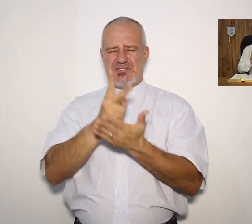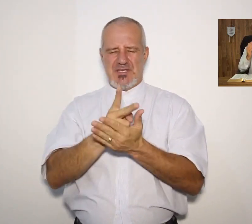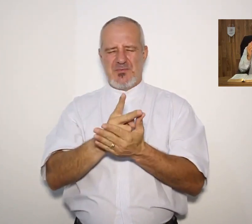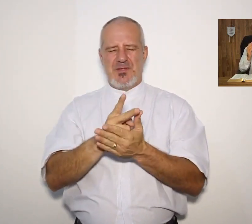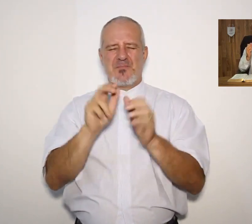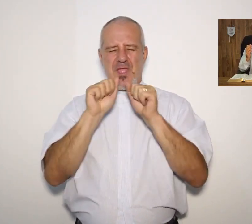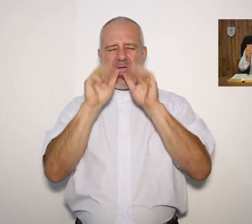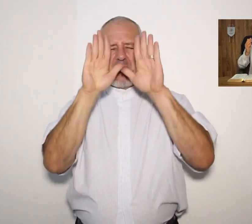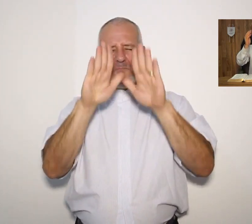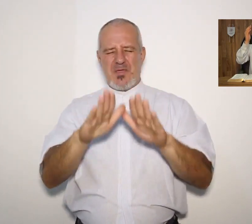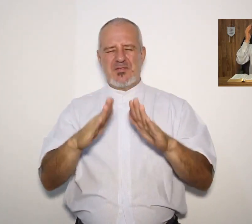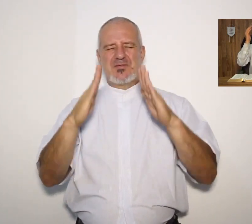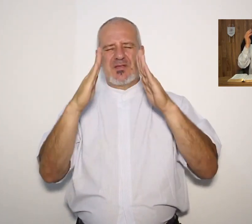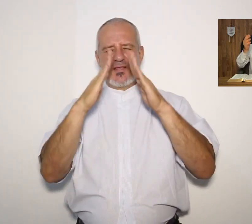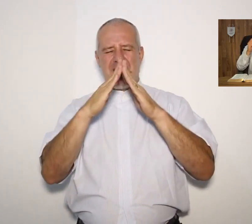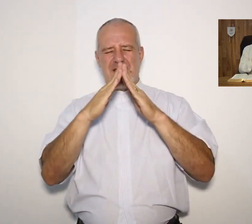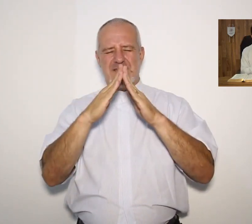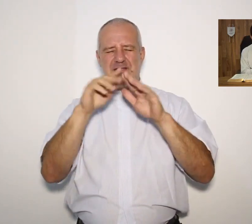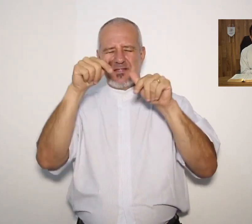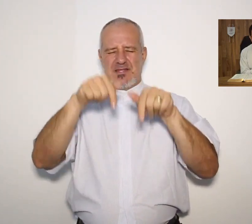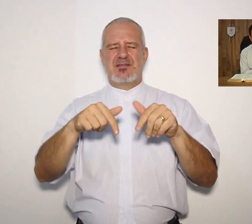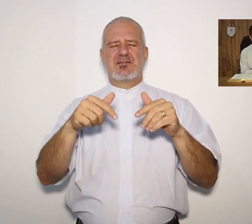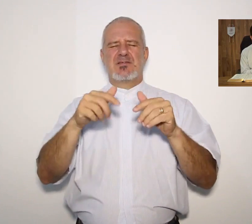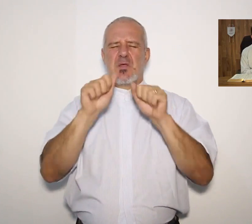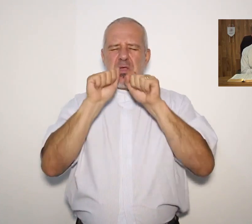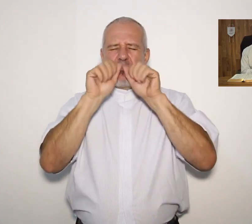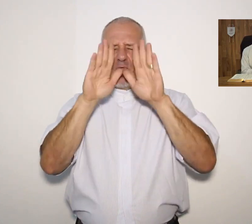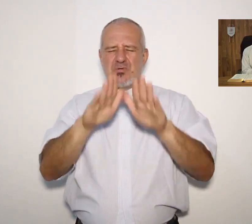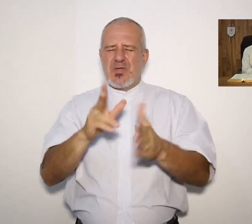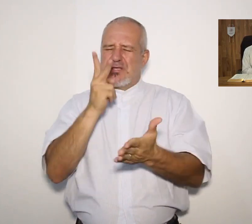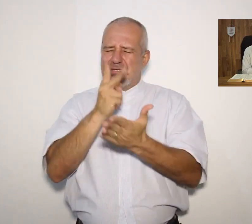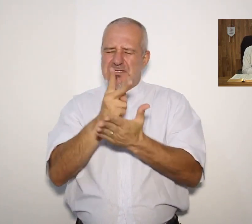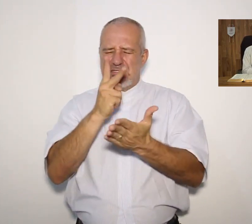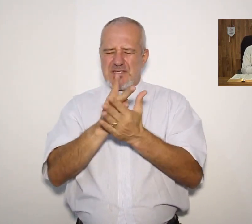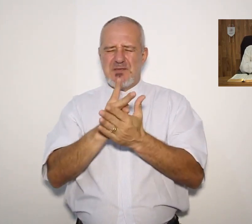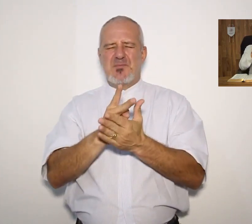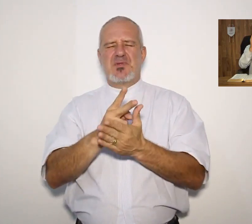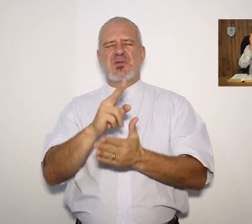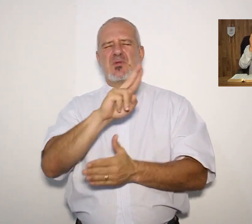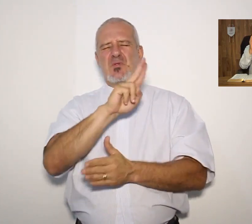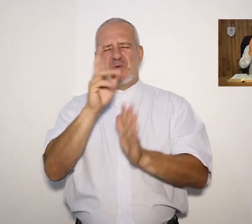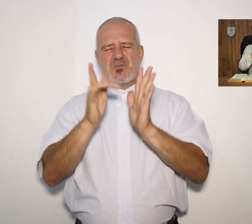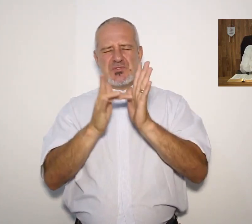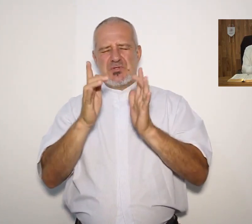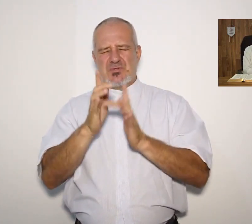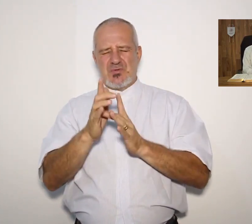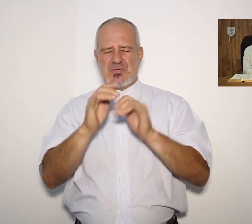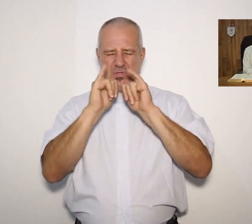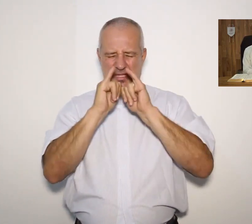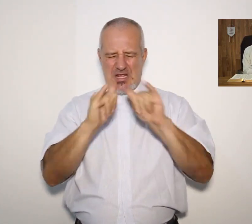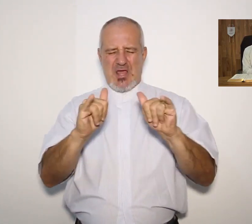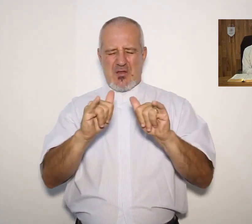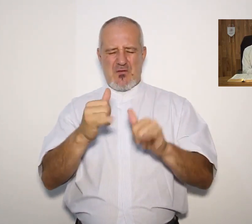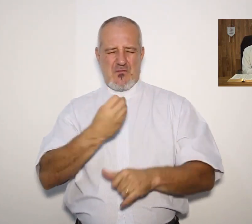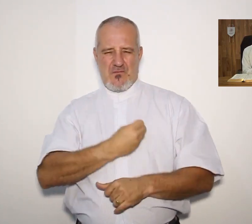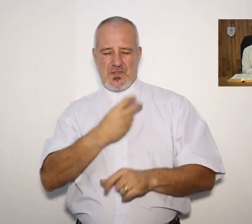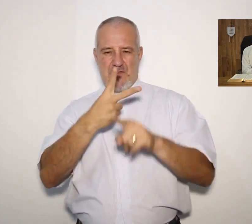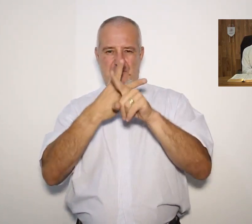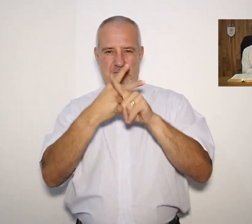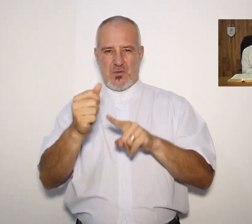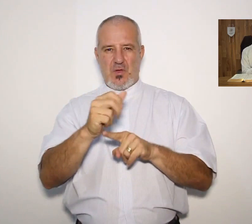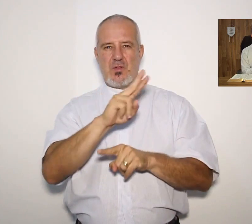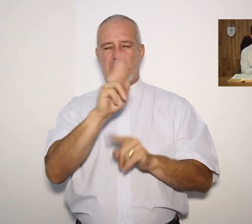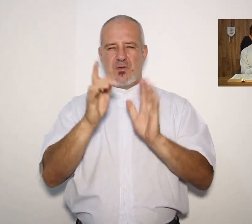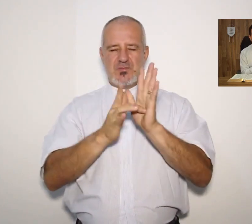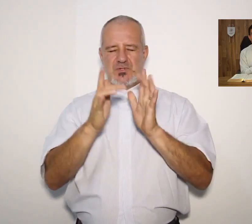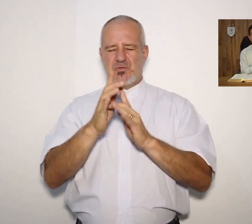lar. Eu declaro de forma irreversível e irrevogável, porque eu declaro em nome de Jesus e no